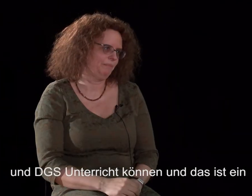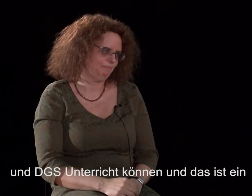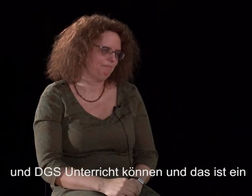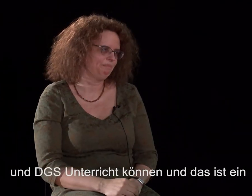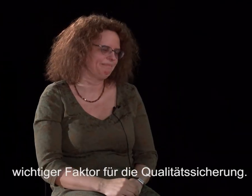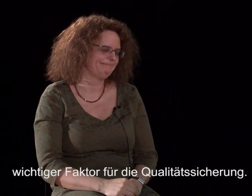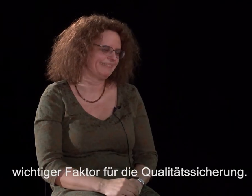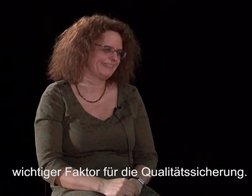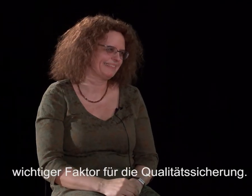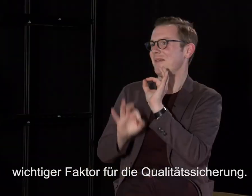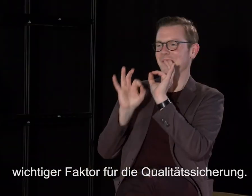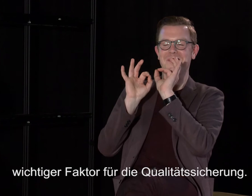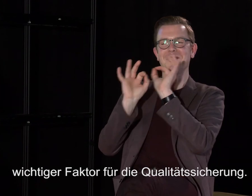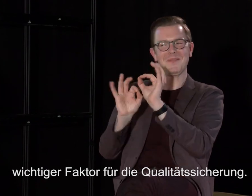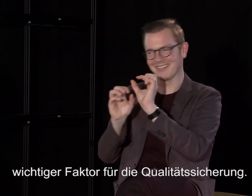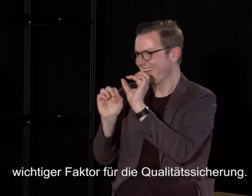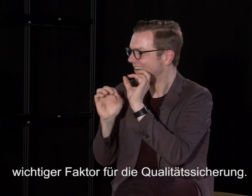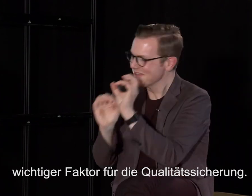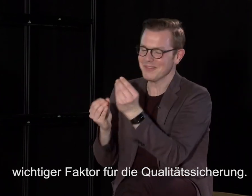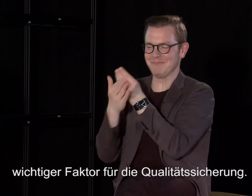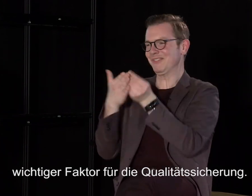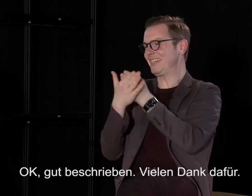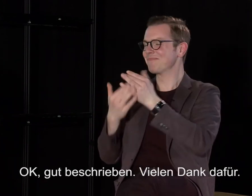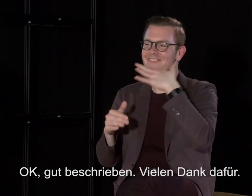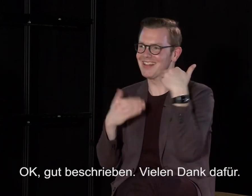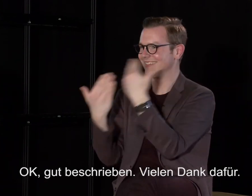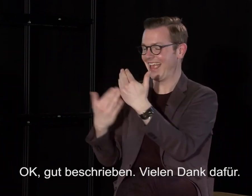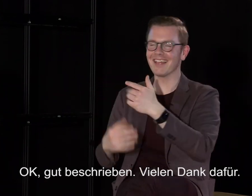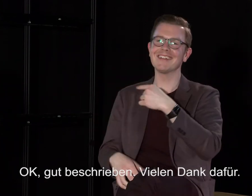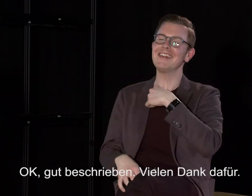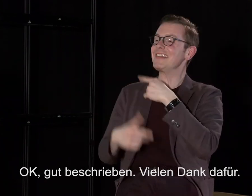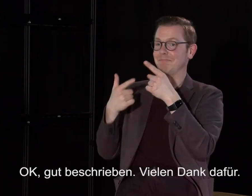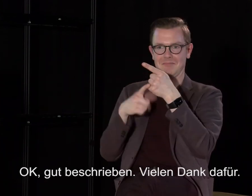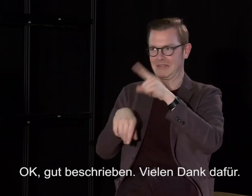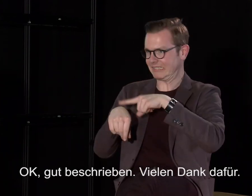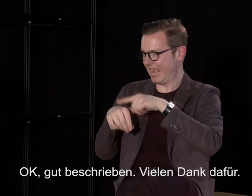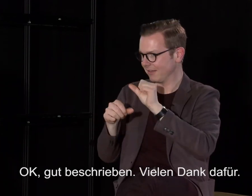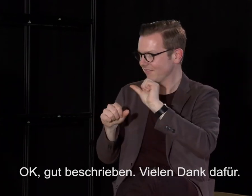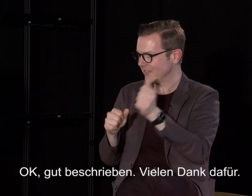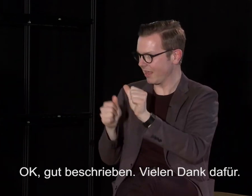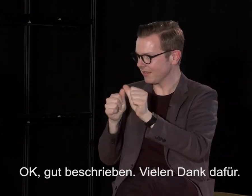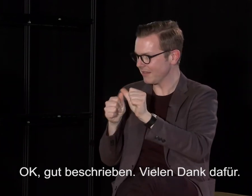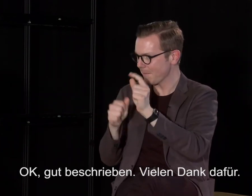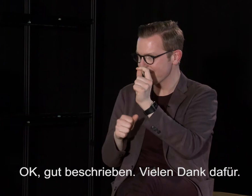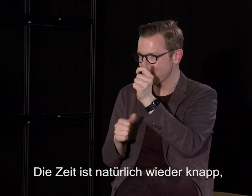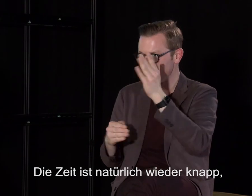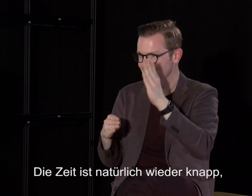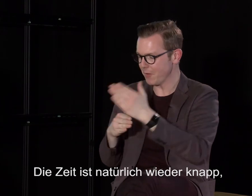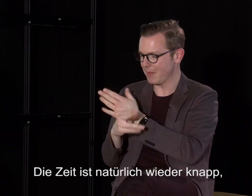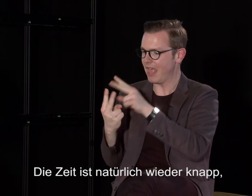ist ein wichtiger Faktor für die Qualitätssicherung. Okay, gut. Gut beschrieben. Vielen Dank dafür. Die Zeit ist